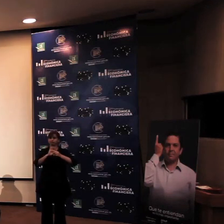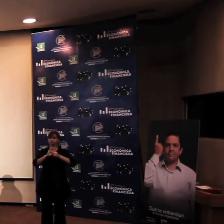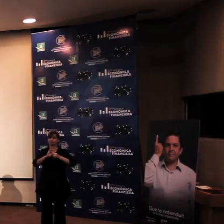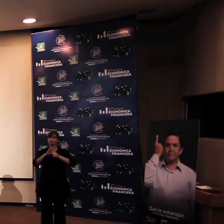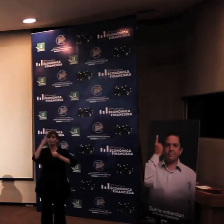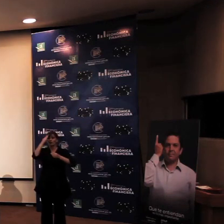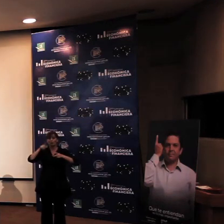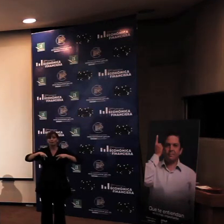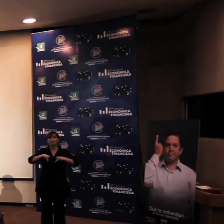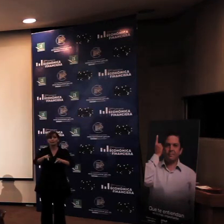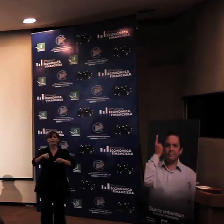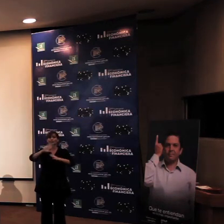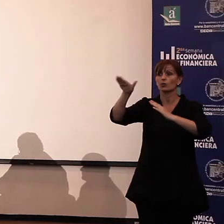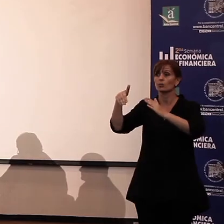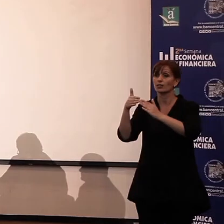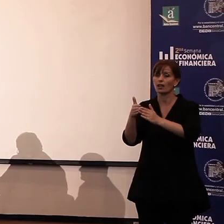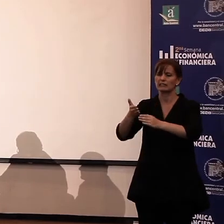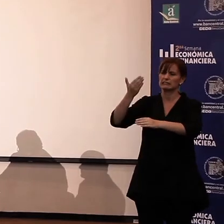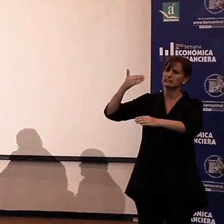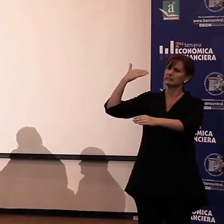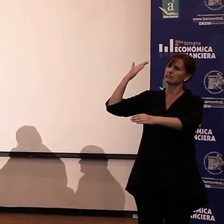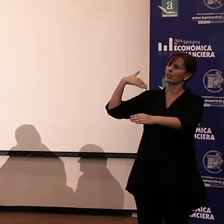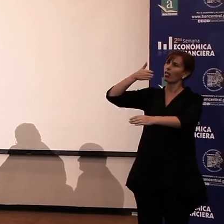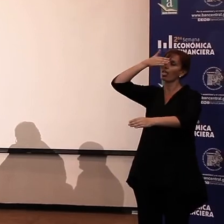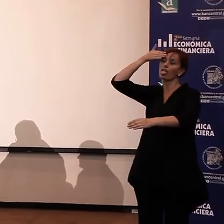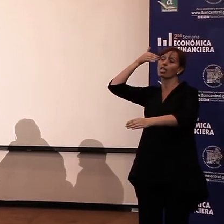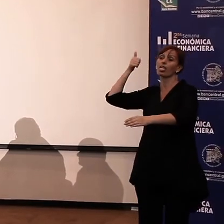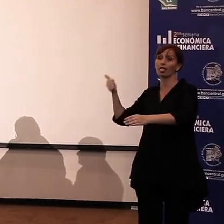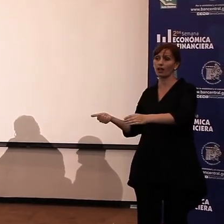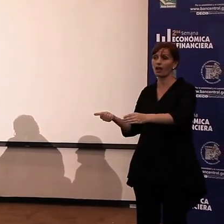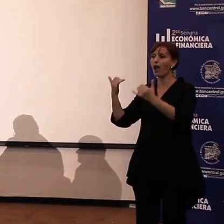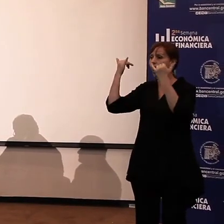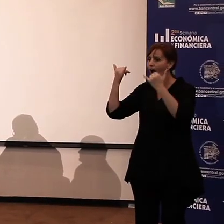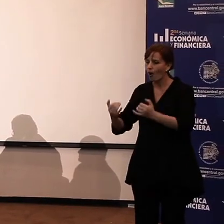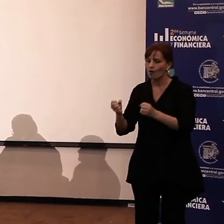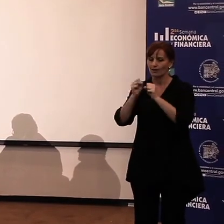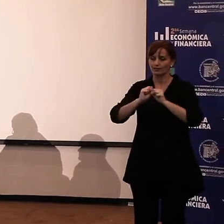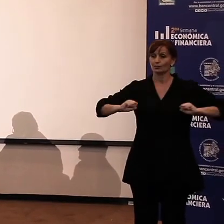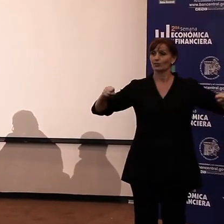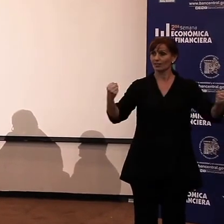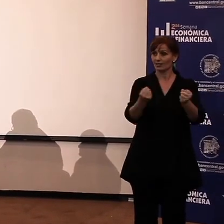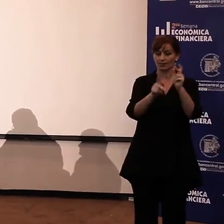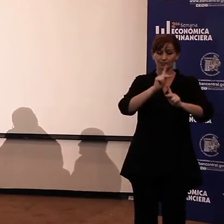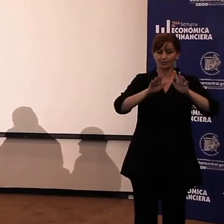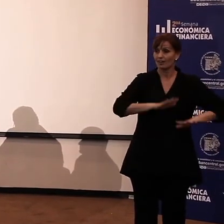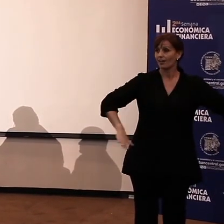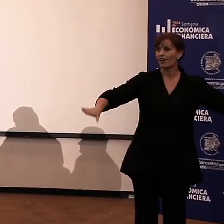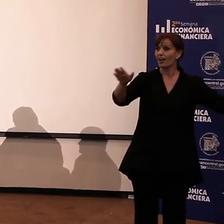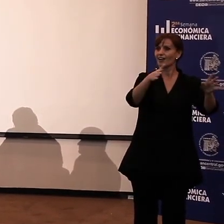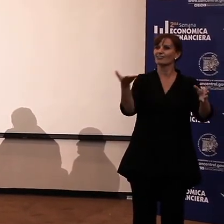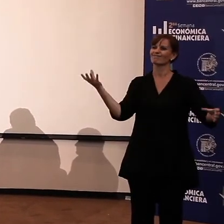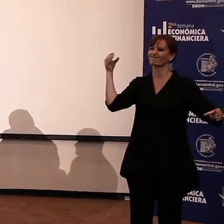olvidada por años ser parte de una sociedad que siempre ha estado